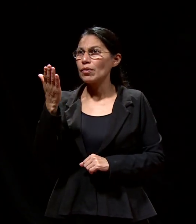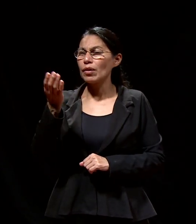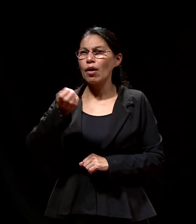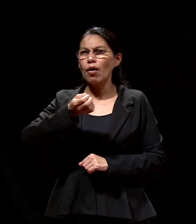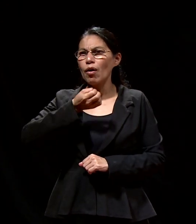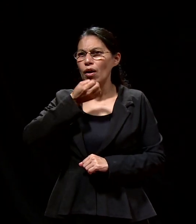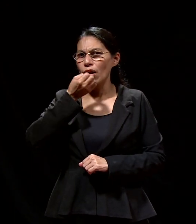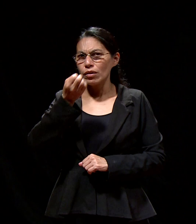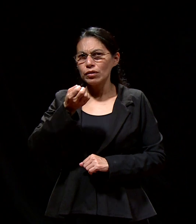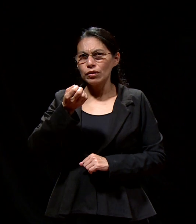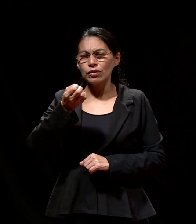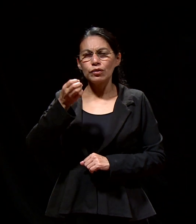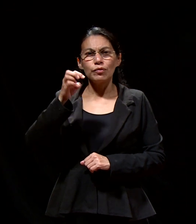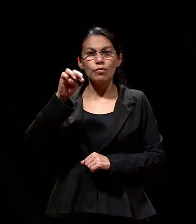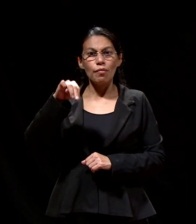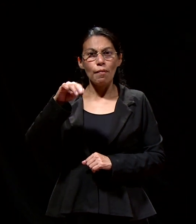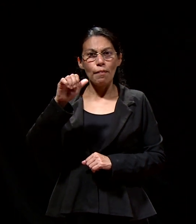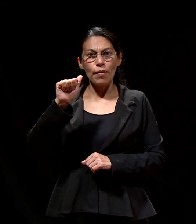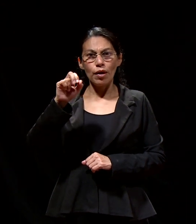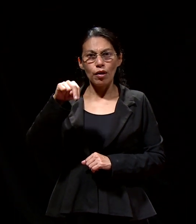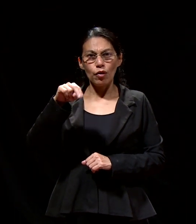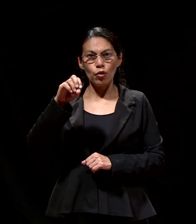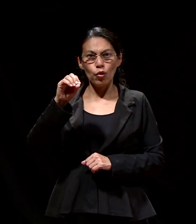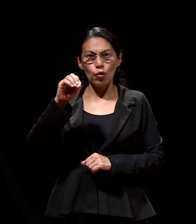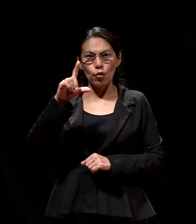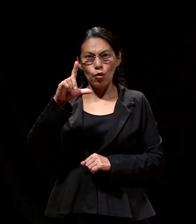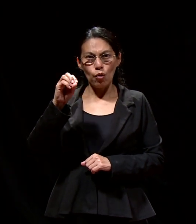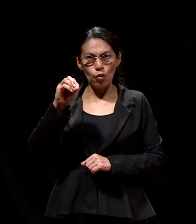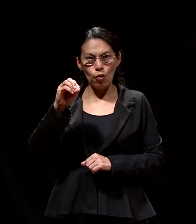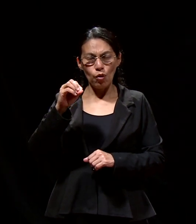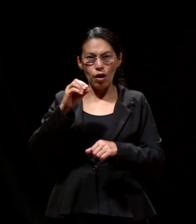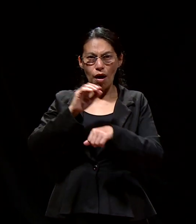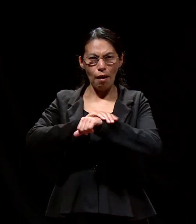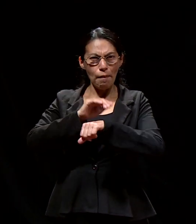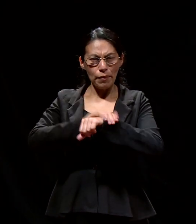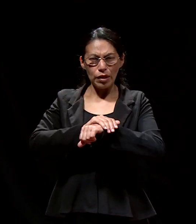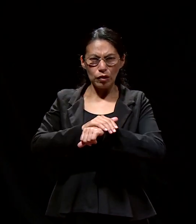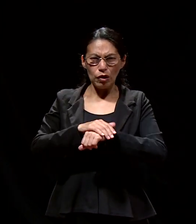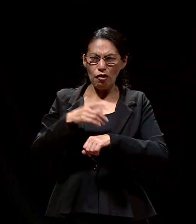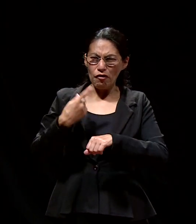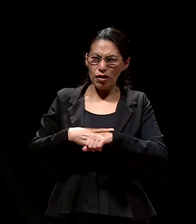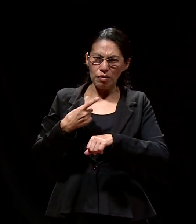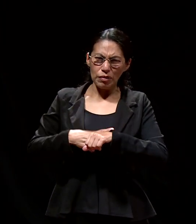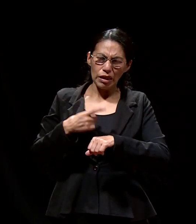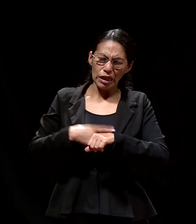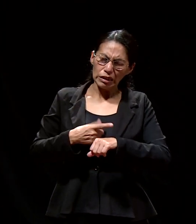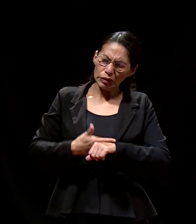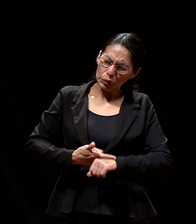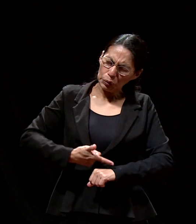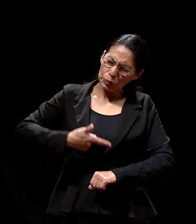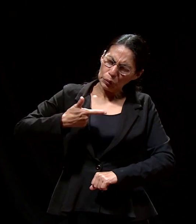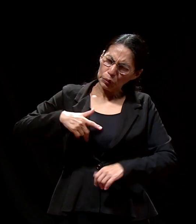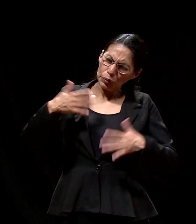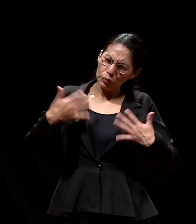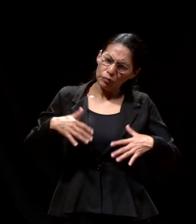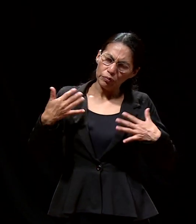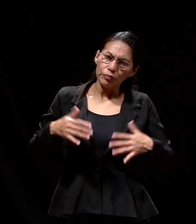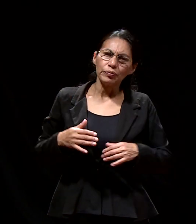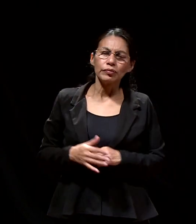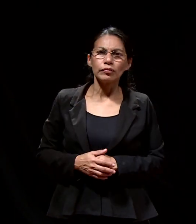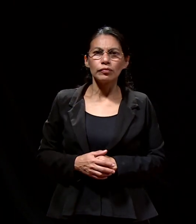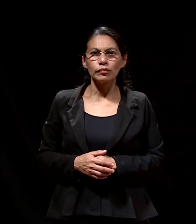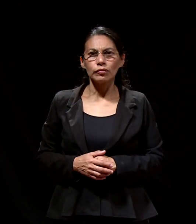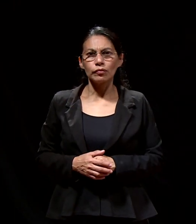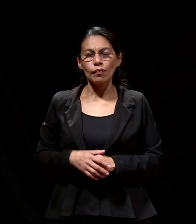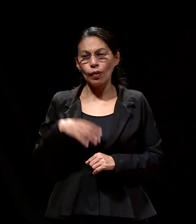pido oración por un amigo Manolo está atravesando por una grave enfermedad en su cuerpo